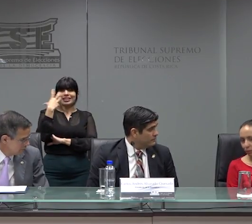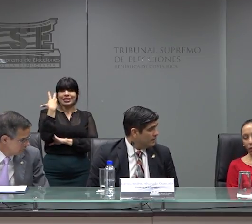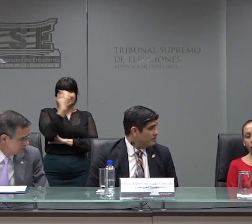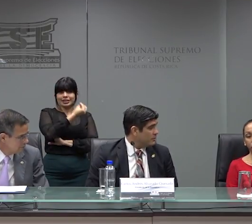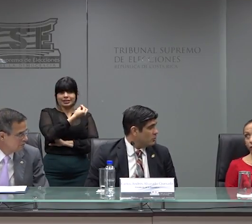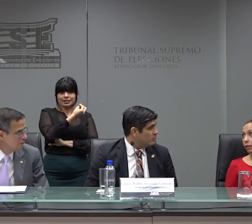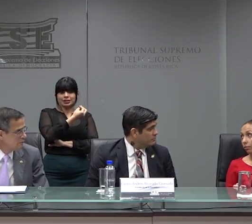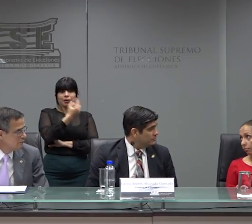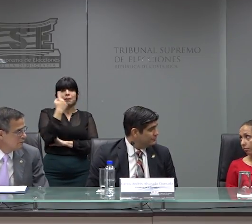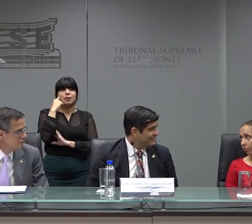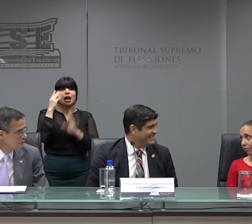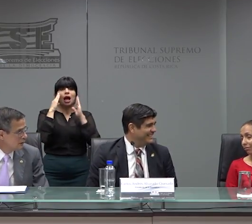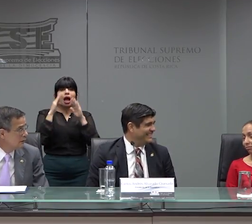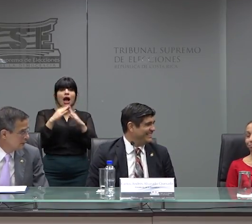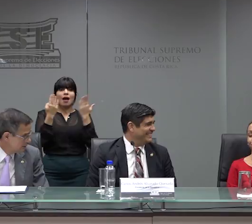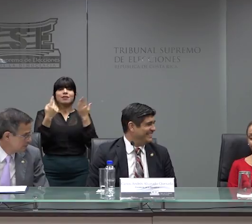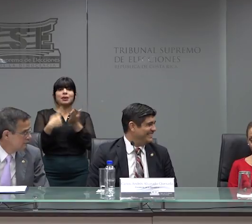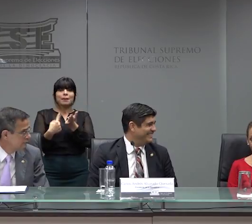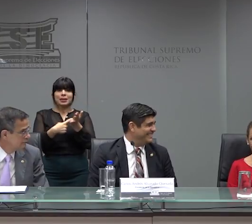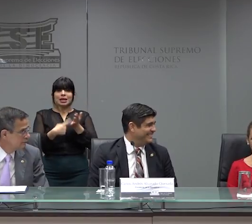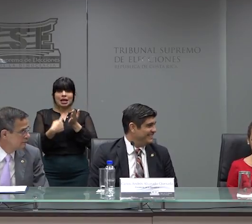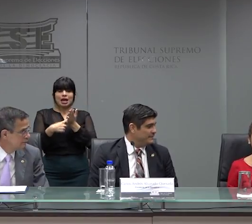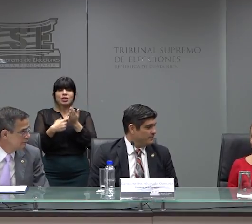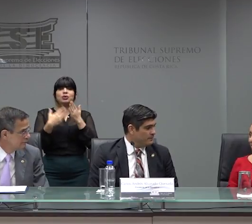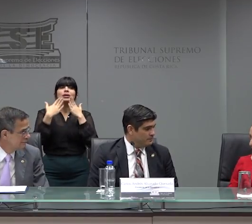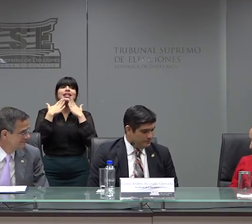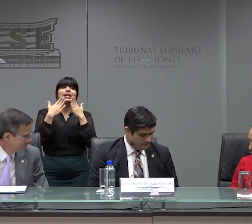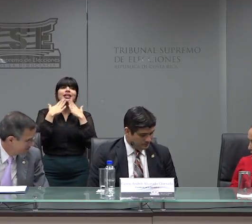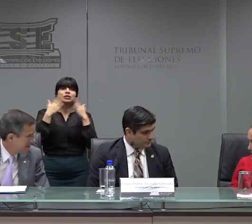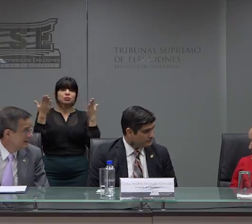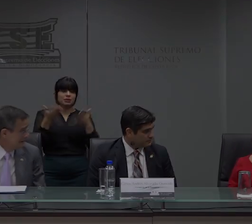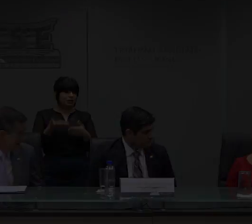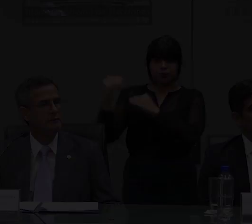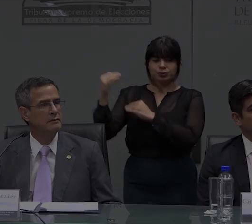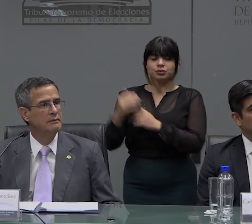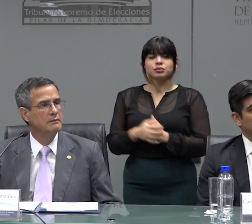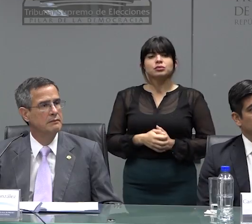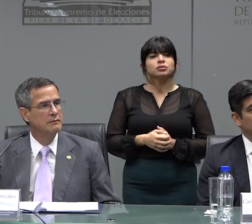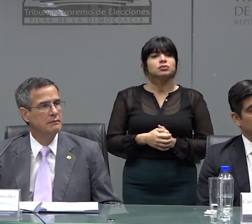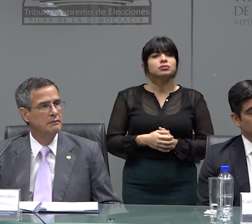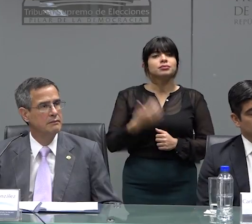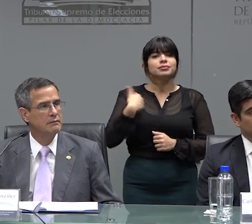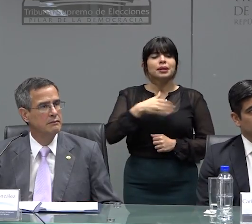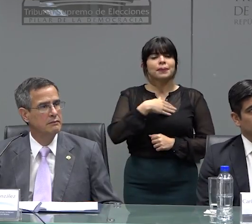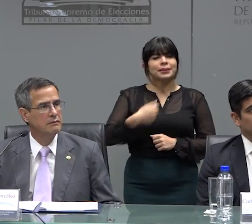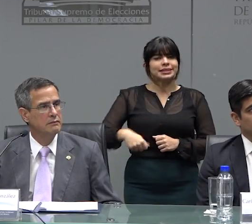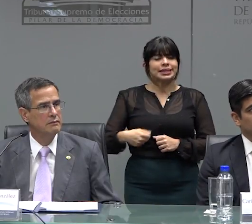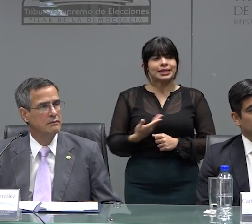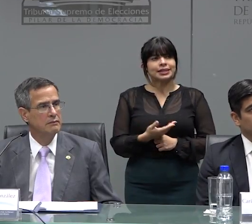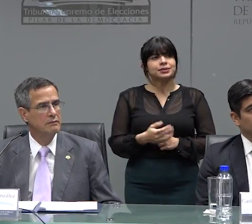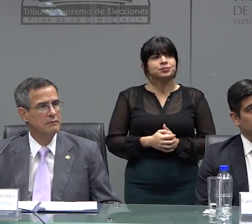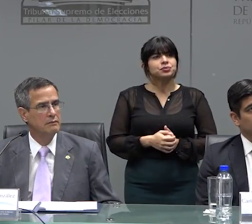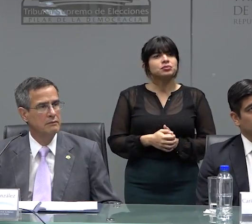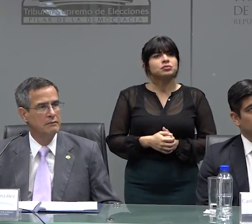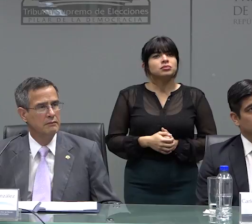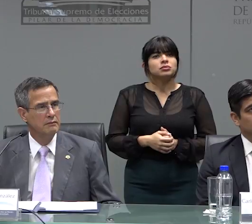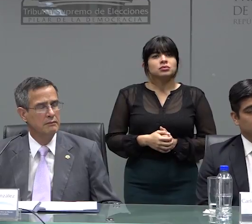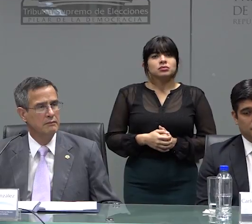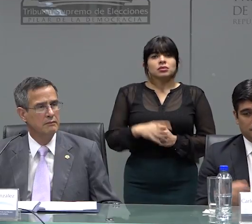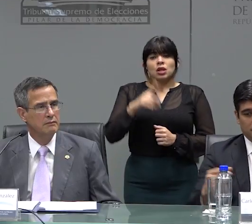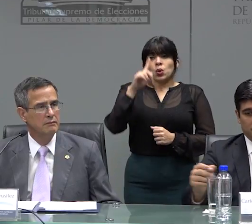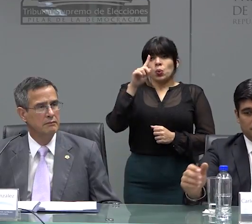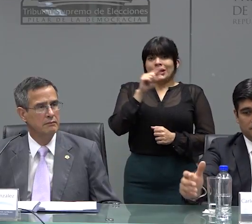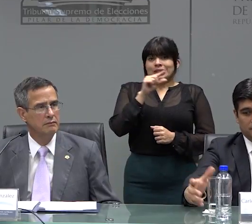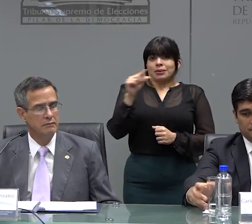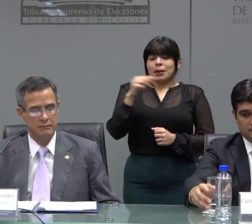retirarse para abrir la sesión del plenario. Le agradecemos su presencia acá. Muchas gracias. Señor presidente, en una semana